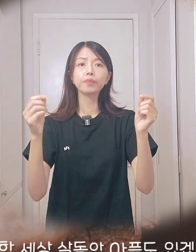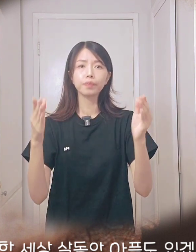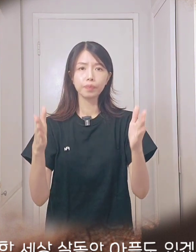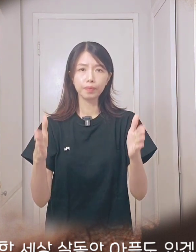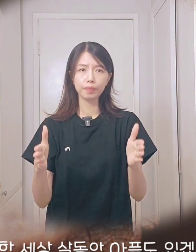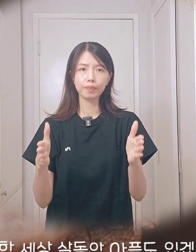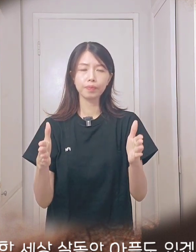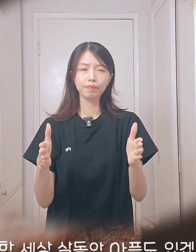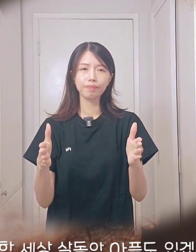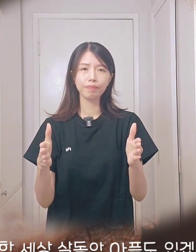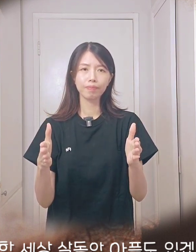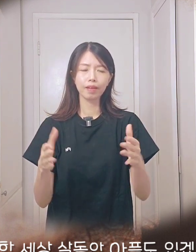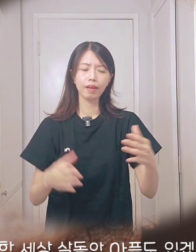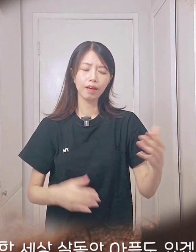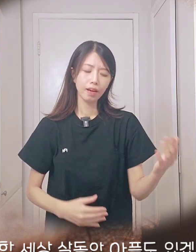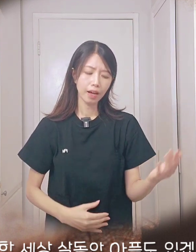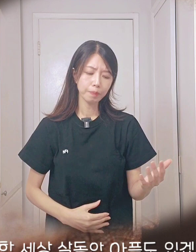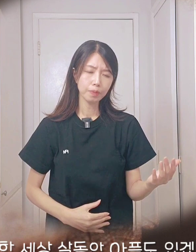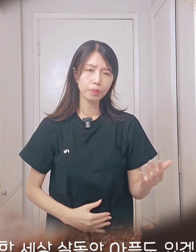동안